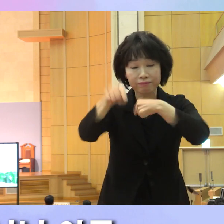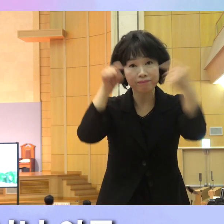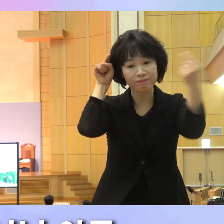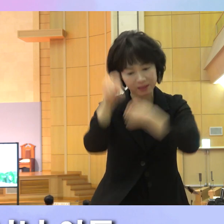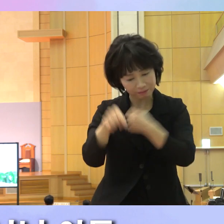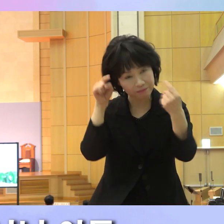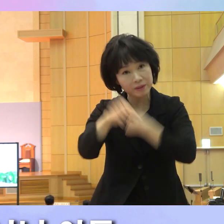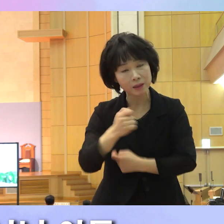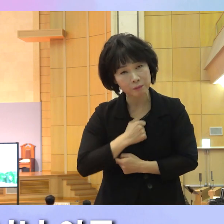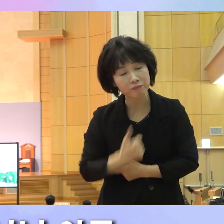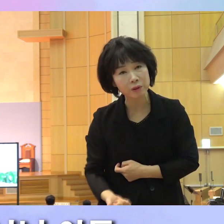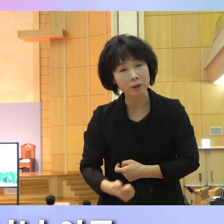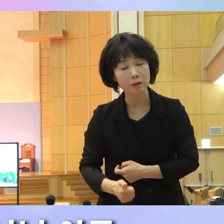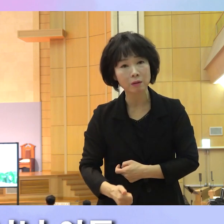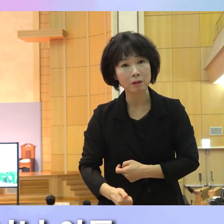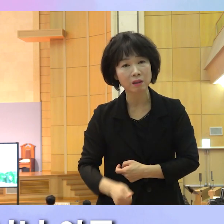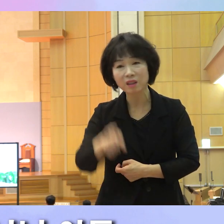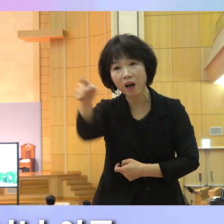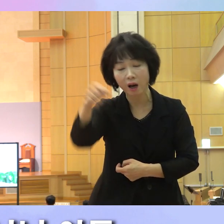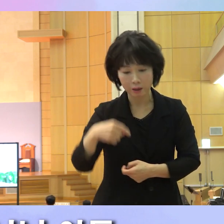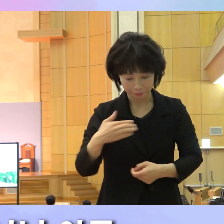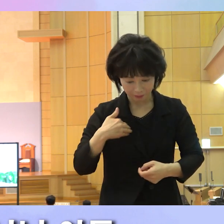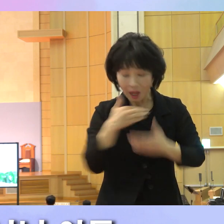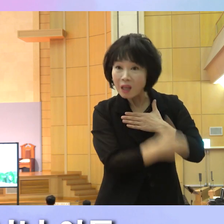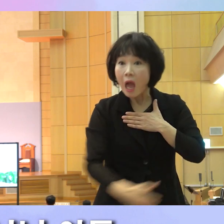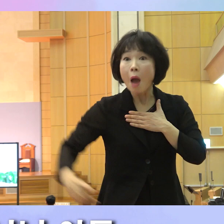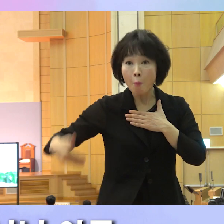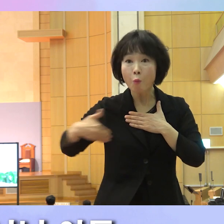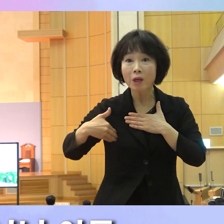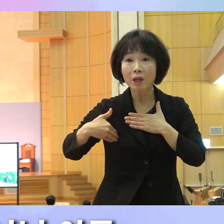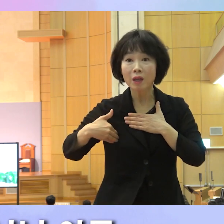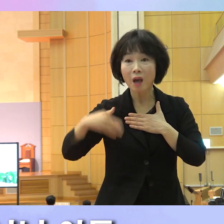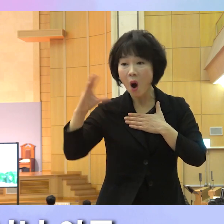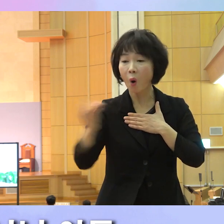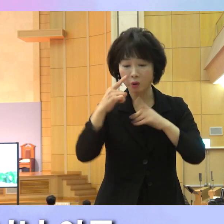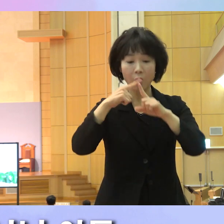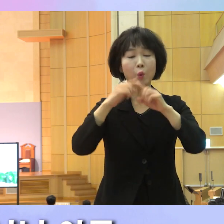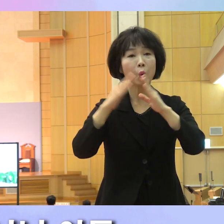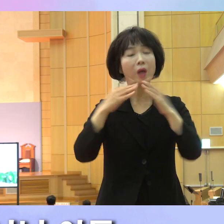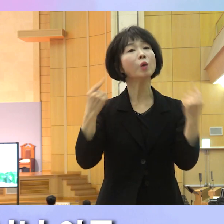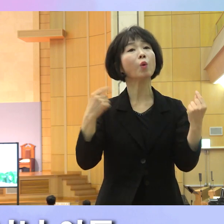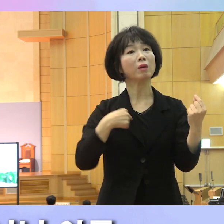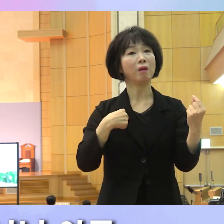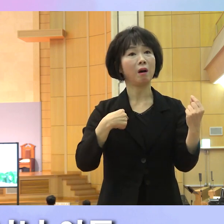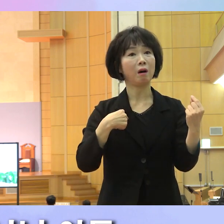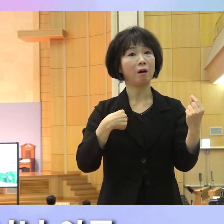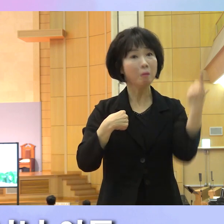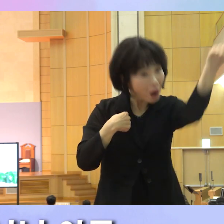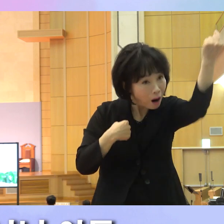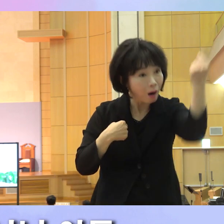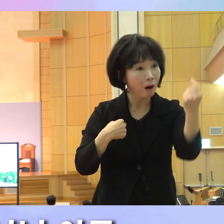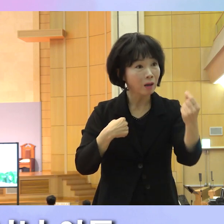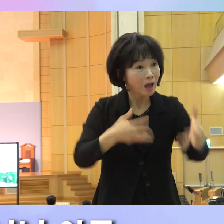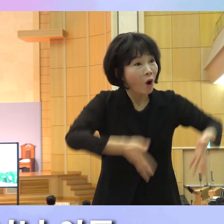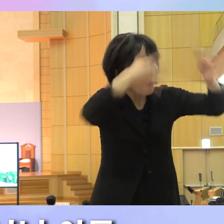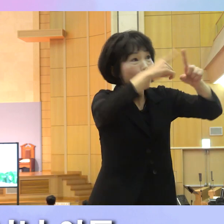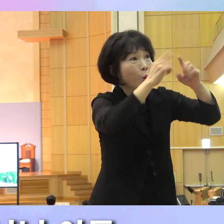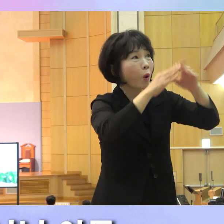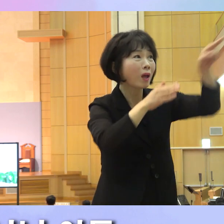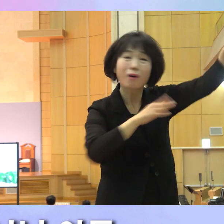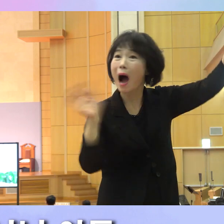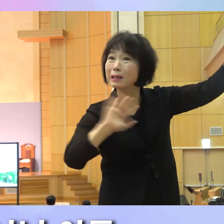예수님 자신의 육체가 성전이라고 지금 말씀하고 있는 것입니다. 주님이 말씀을